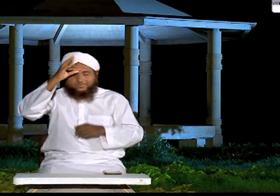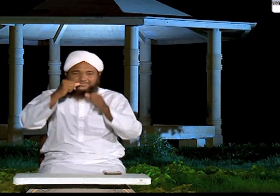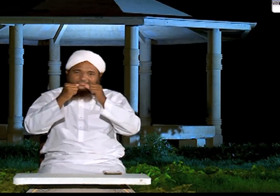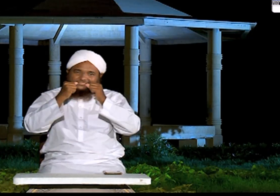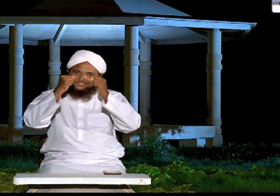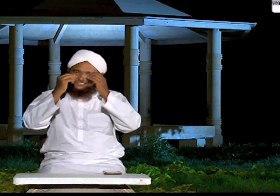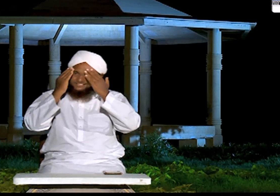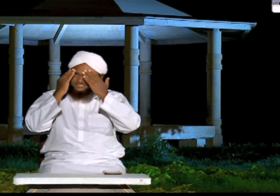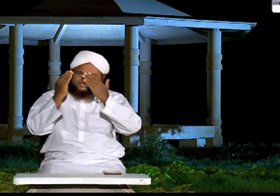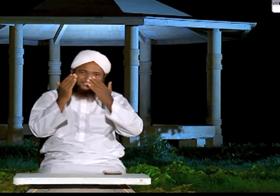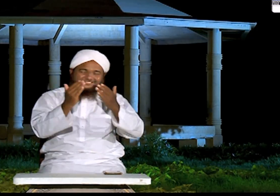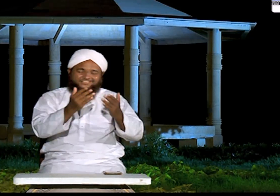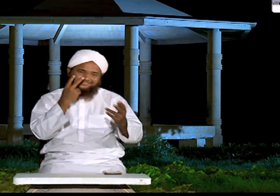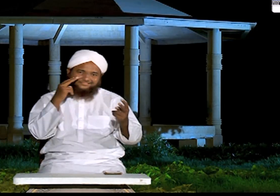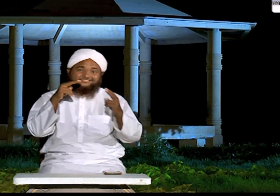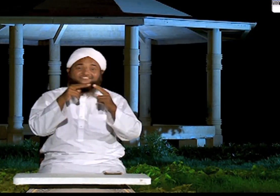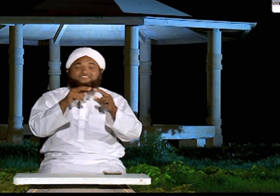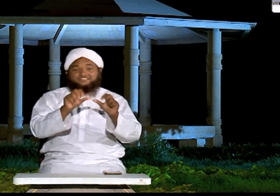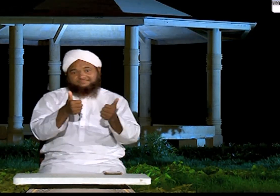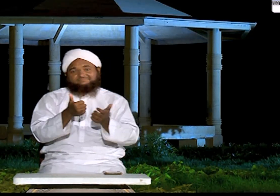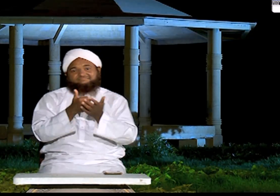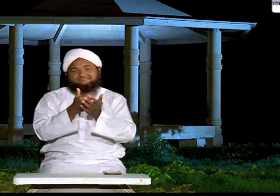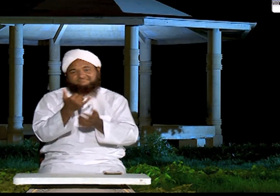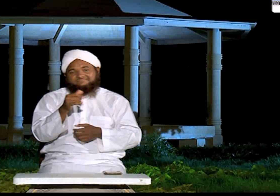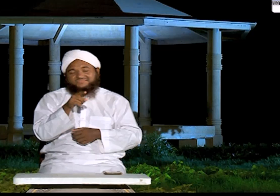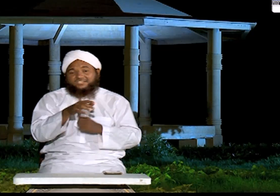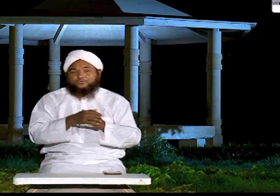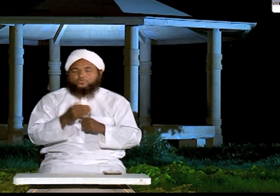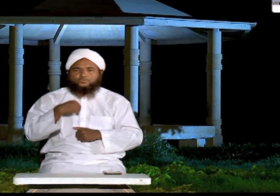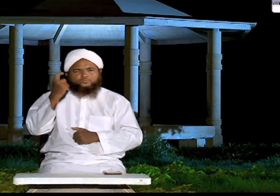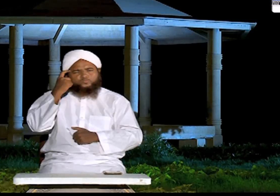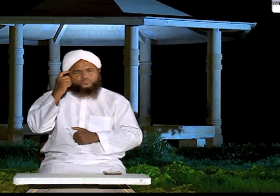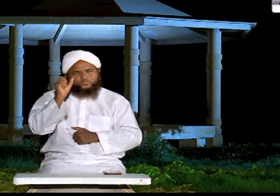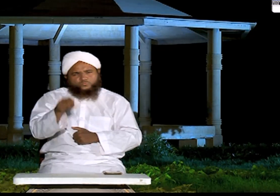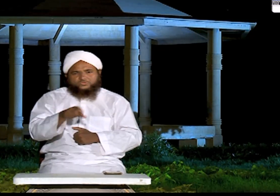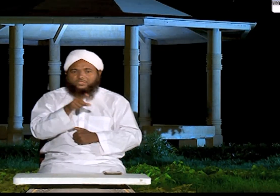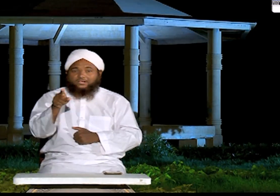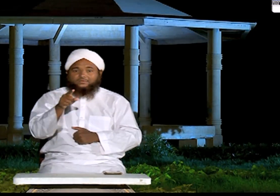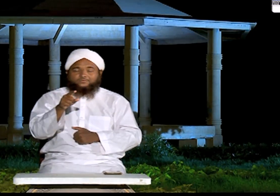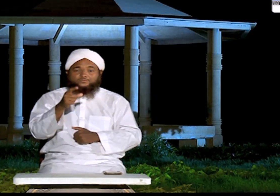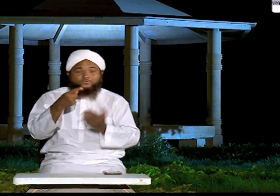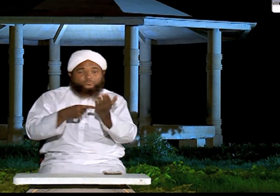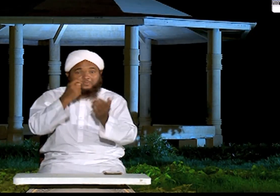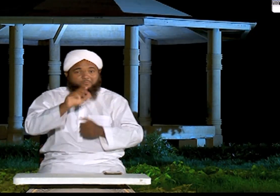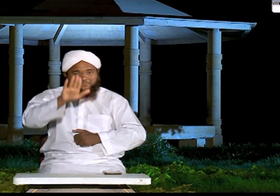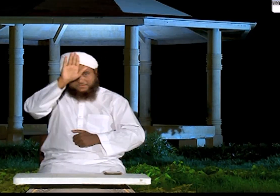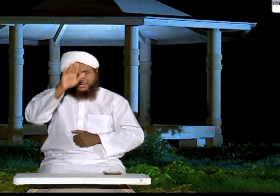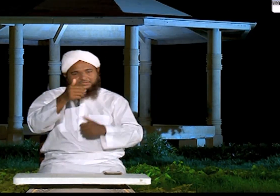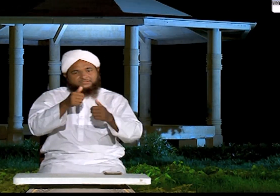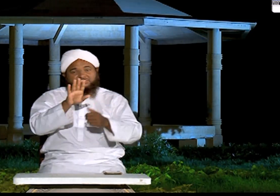علیہ وآلہ وسلم کا دیدار نصیب ہو جائے اس خیال سے طبعہ نے بھی وہیں قیام کر لیا اور چار سو علماء کے